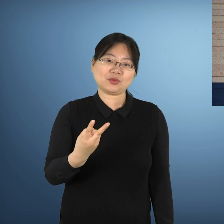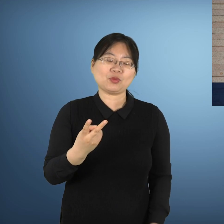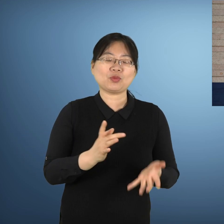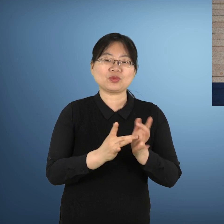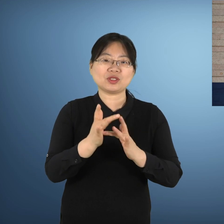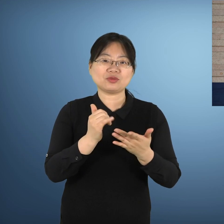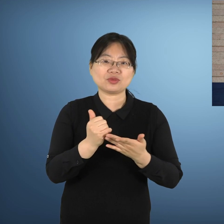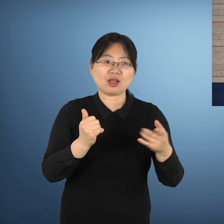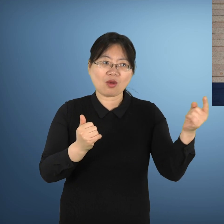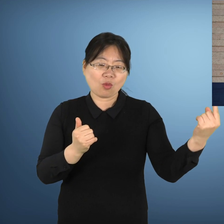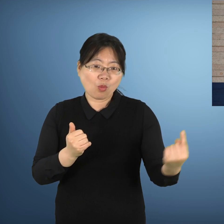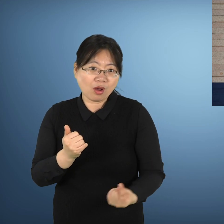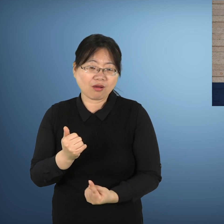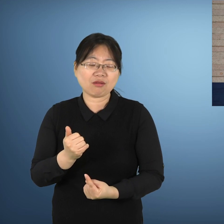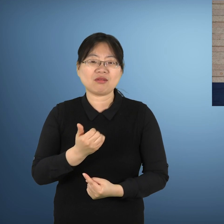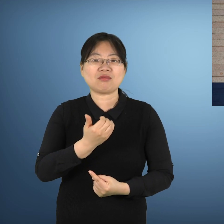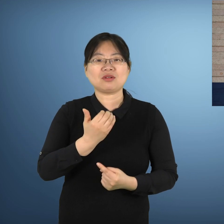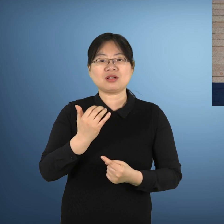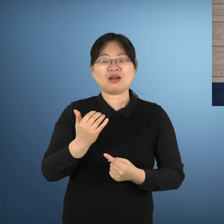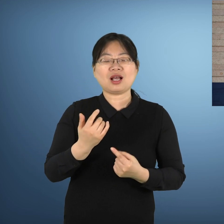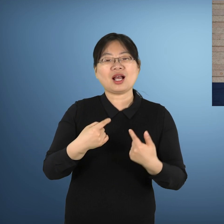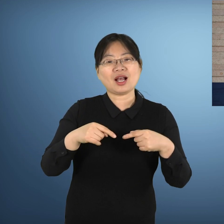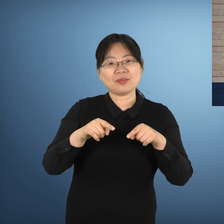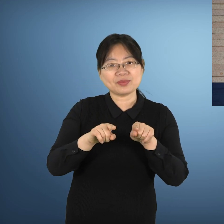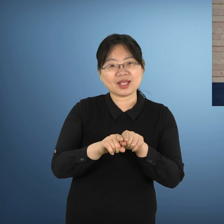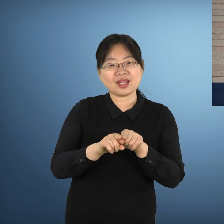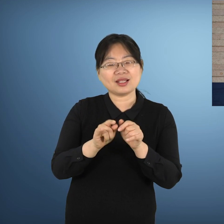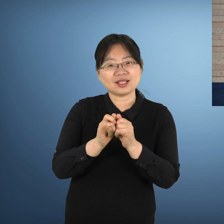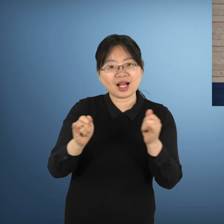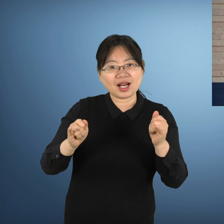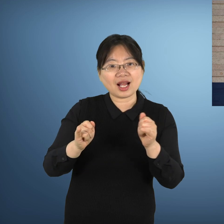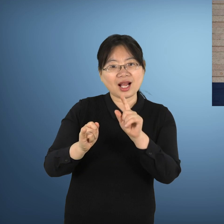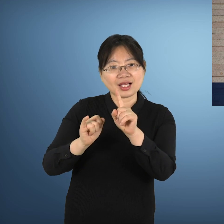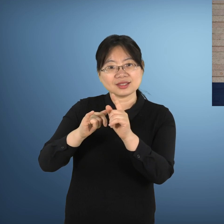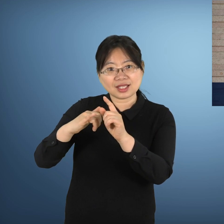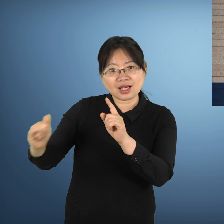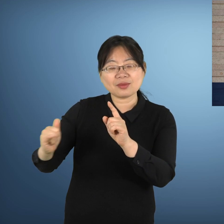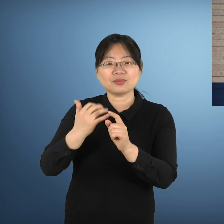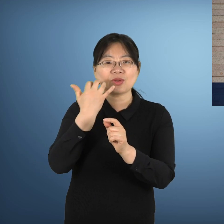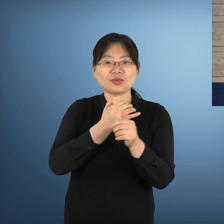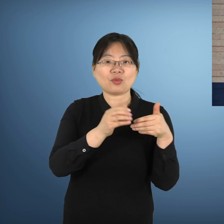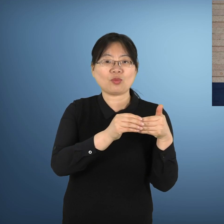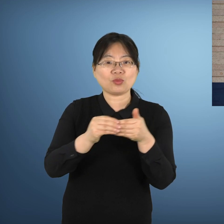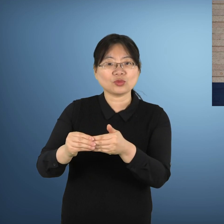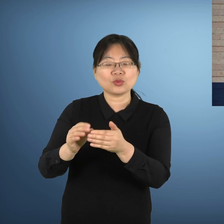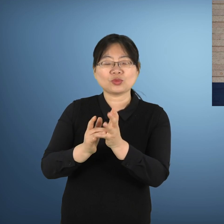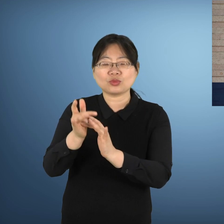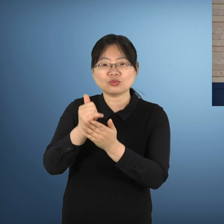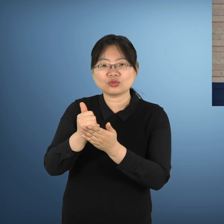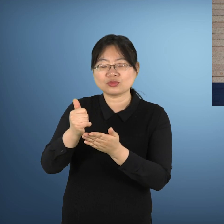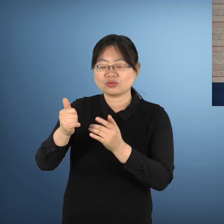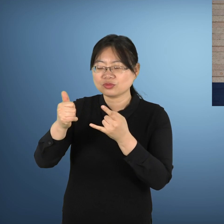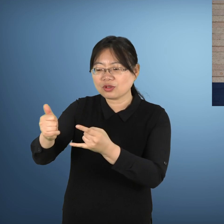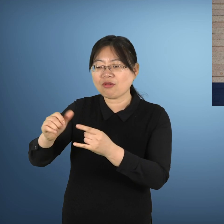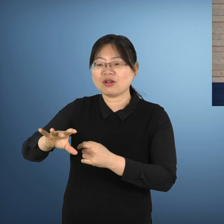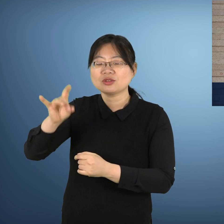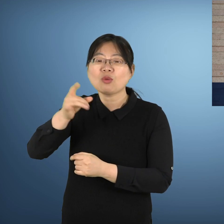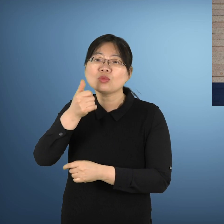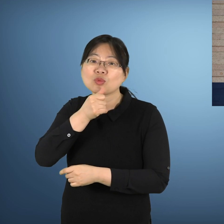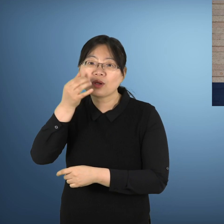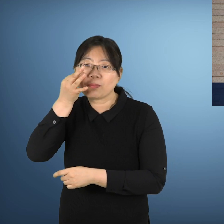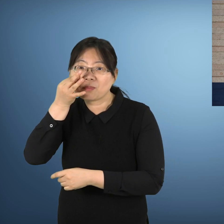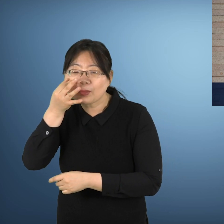예수께로 오니 동료 하나가 베드로를 데리고 이제 예수님에게 처음 소개하는 아주